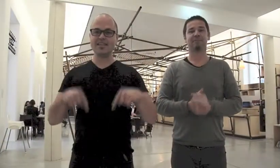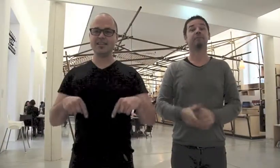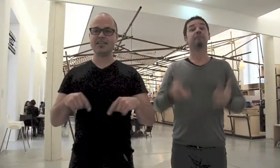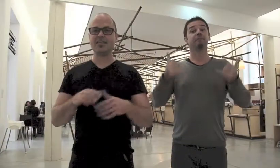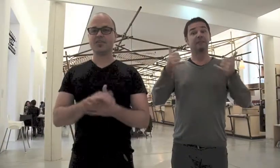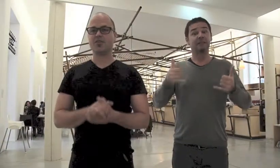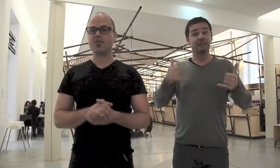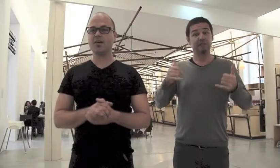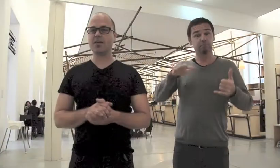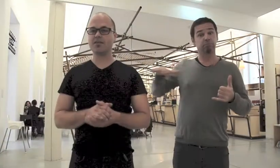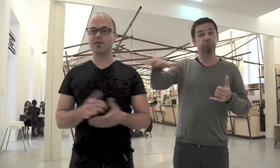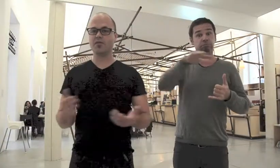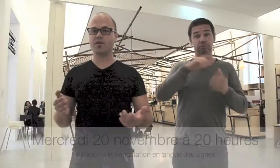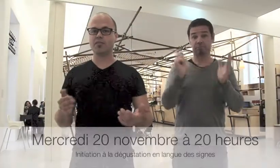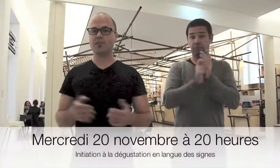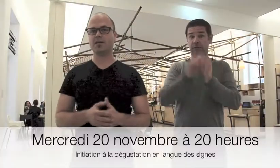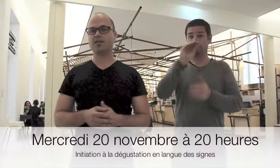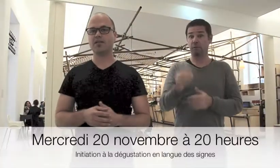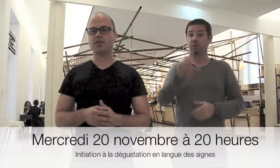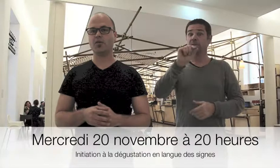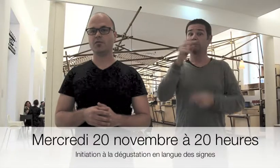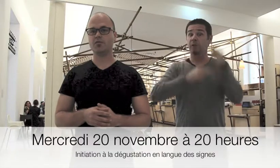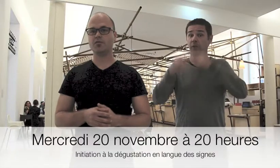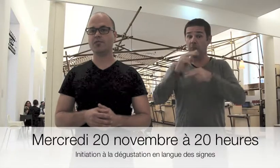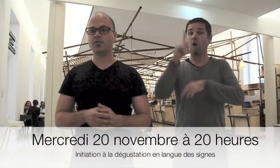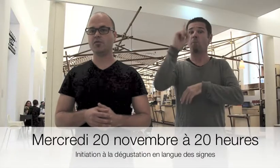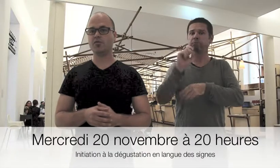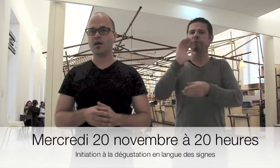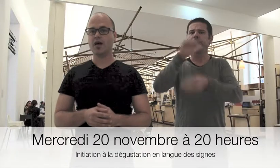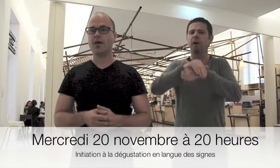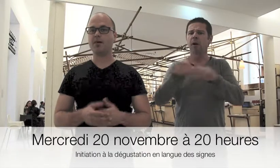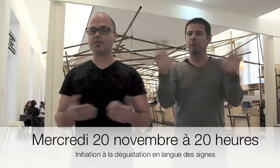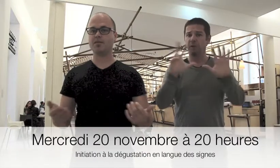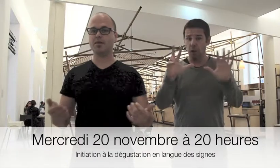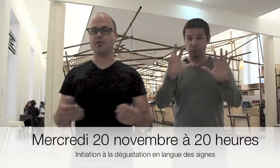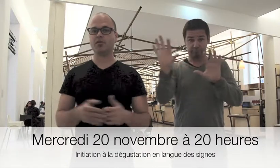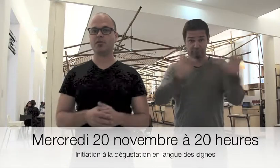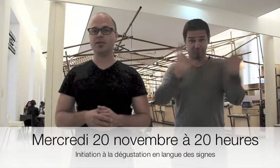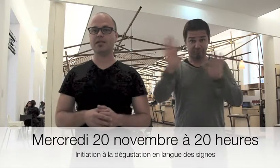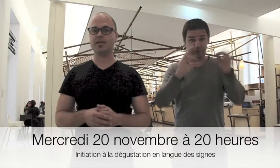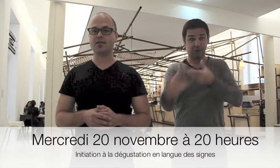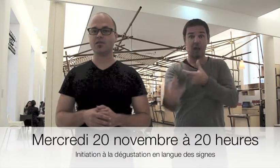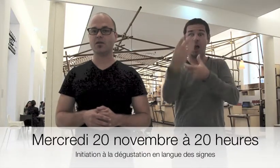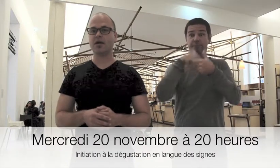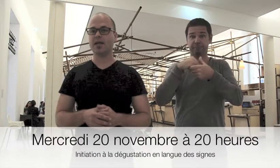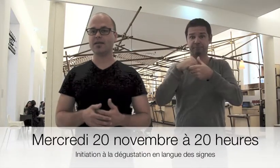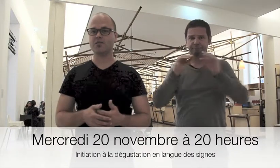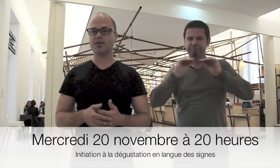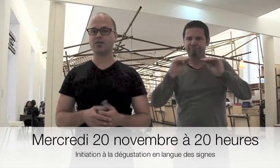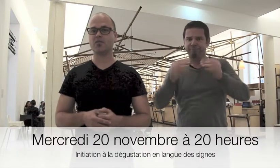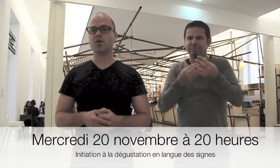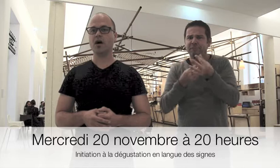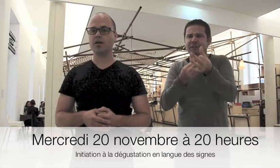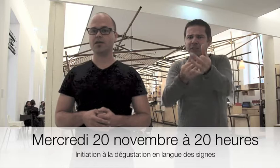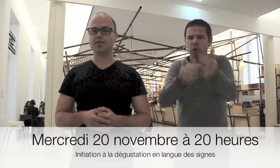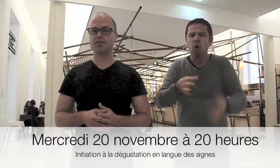C'est ici que le mercredi 20 novembre, à partir de 20h, nous vous invitons à participer à notre initiation à la